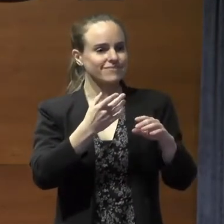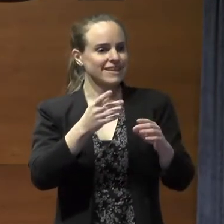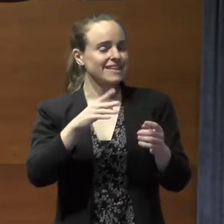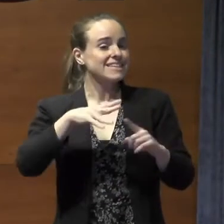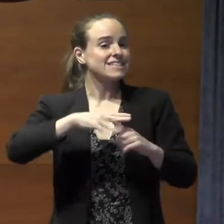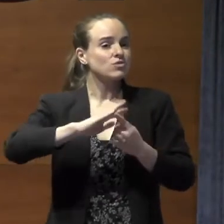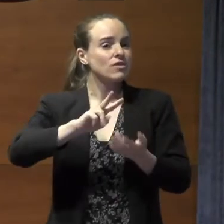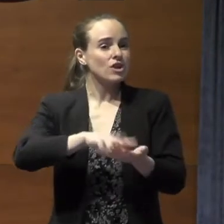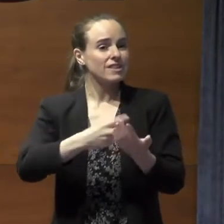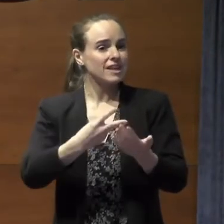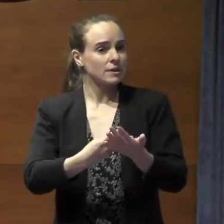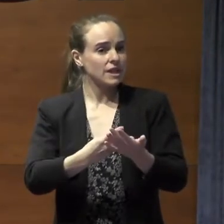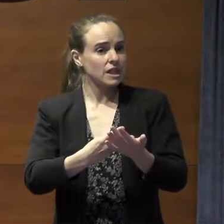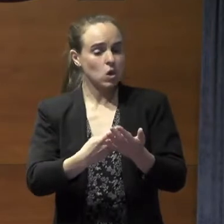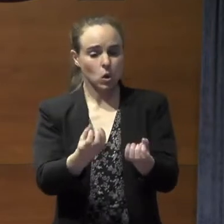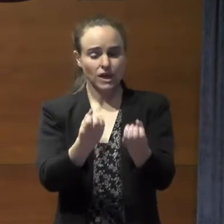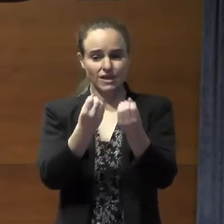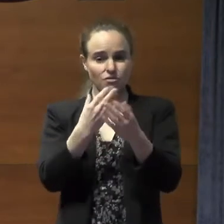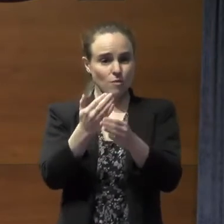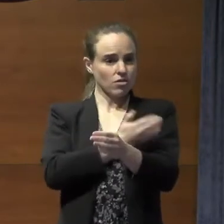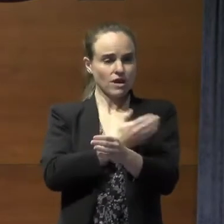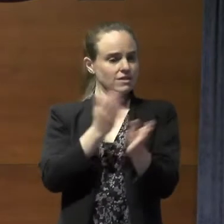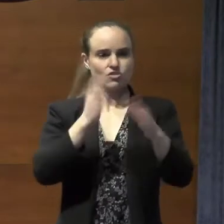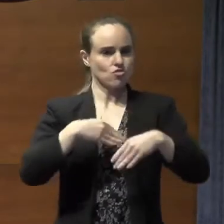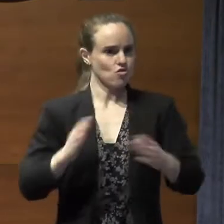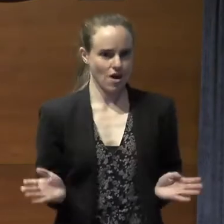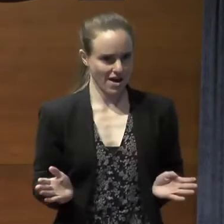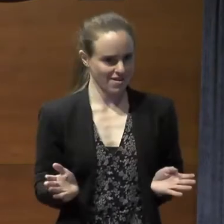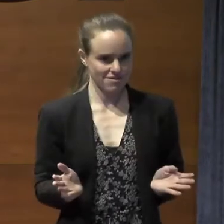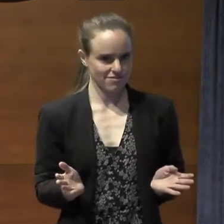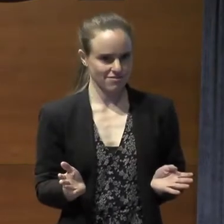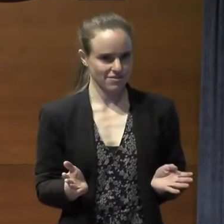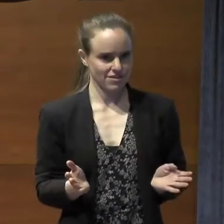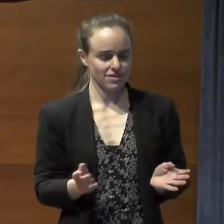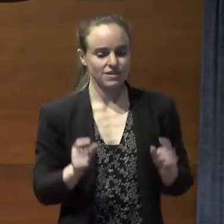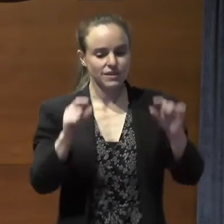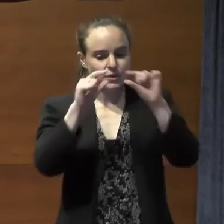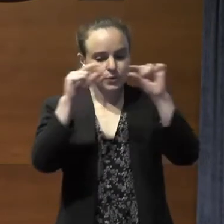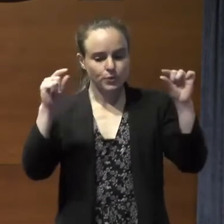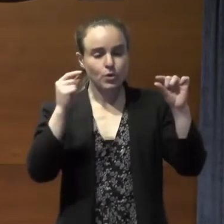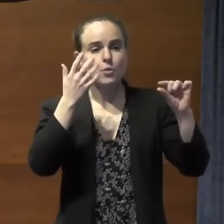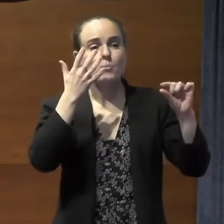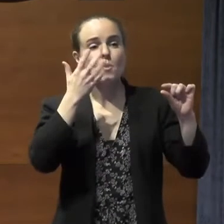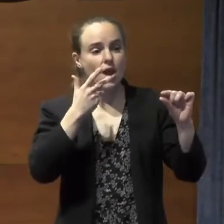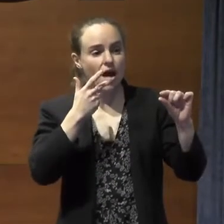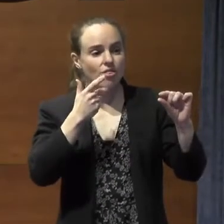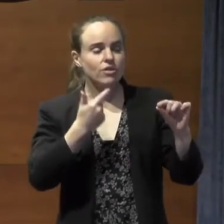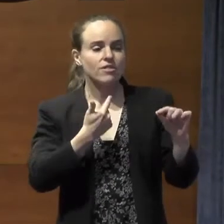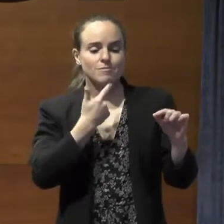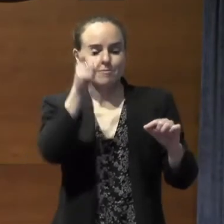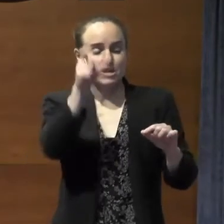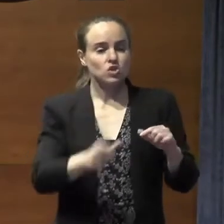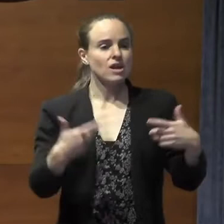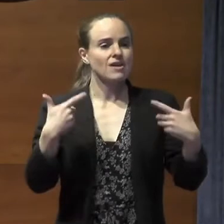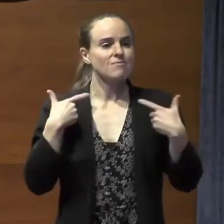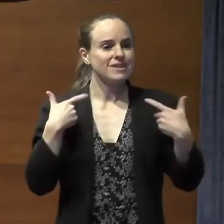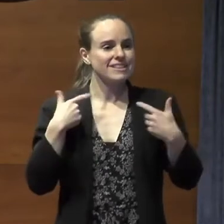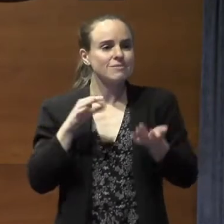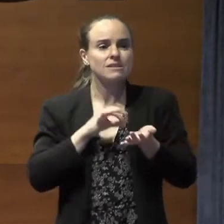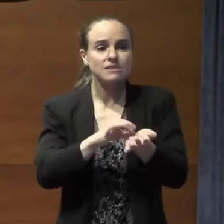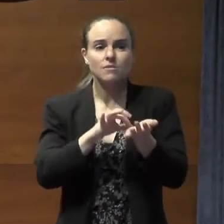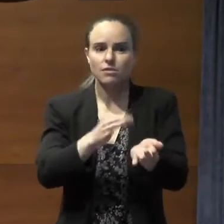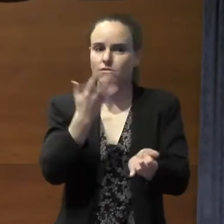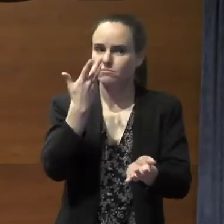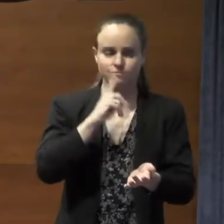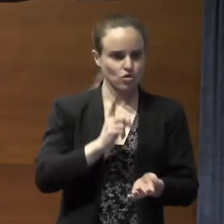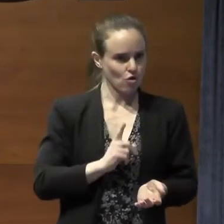el caso. En morado, la dificultad de que la víctima desconoce los servicios disponibles. En verde, la